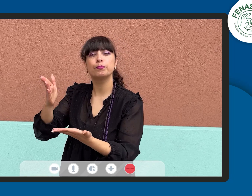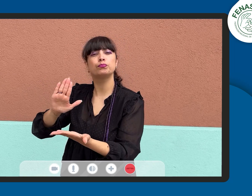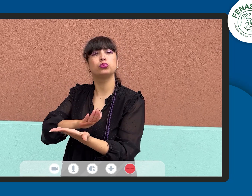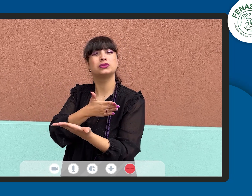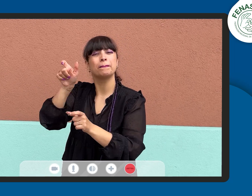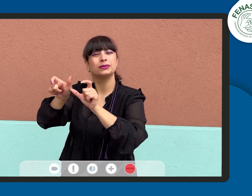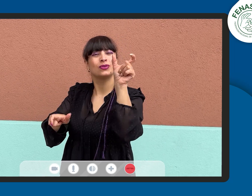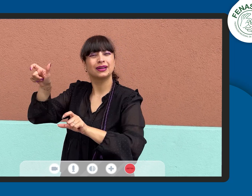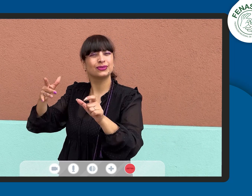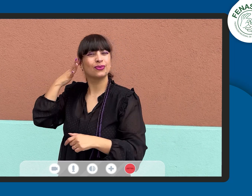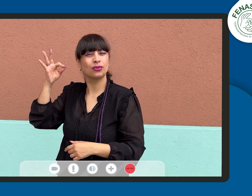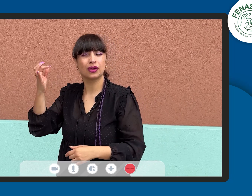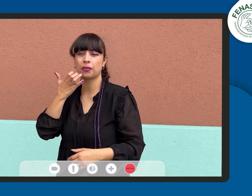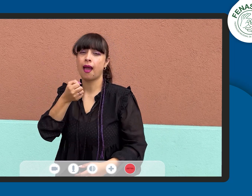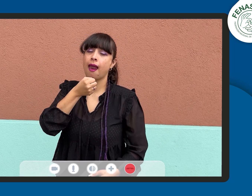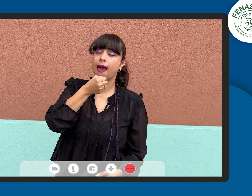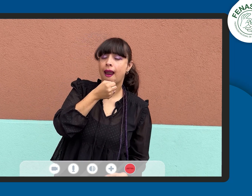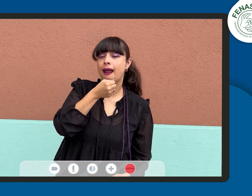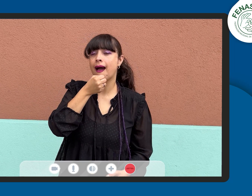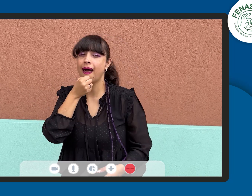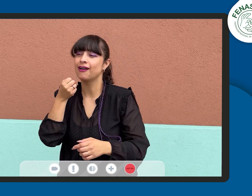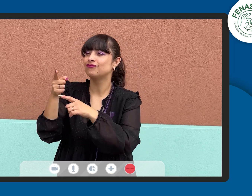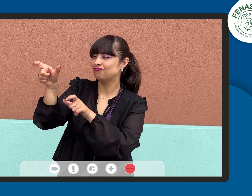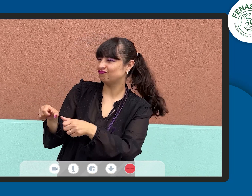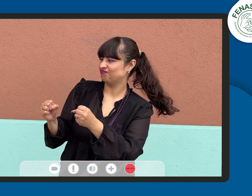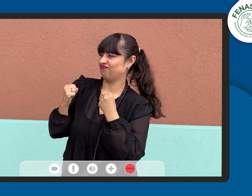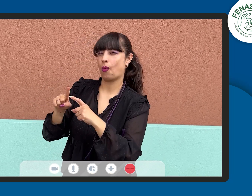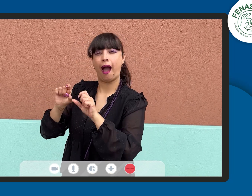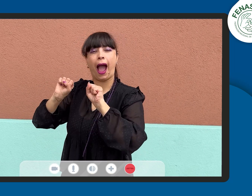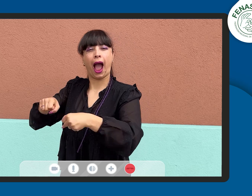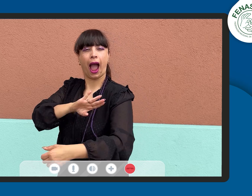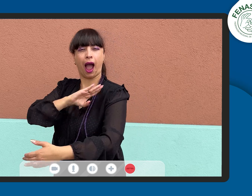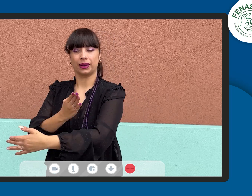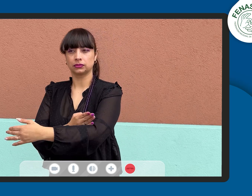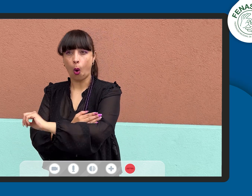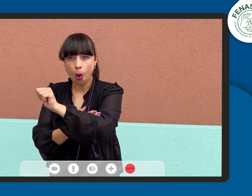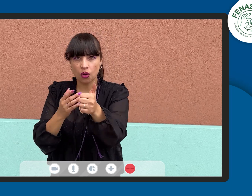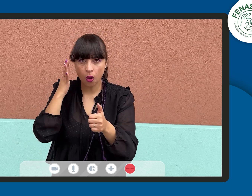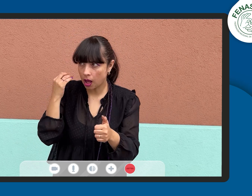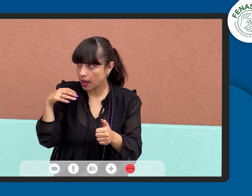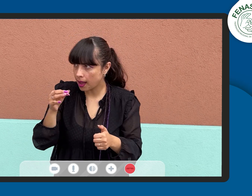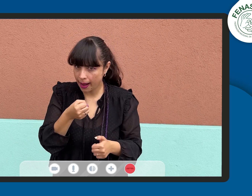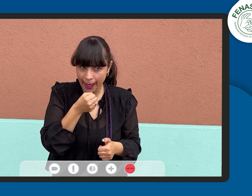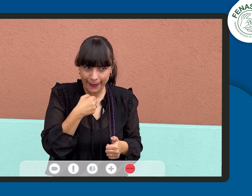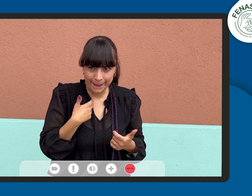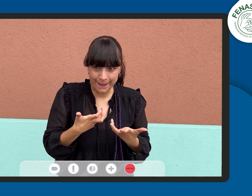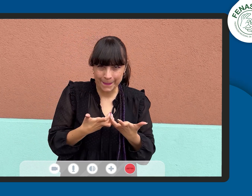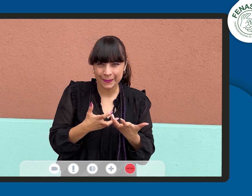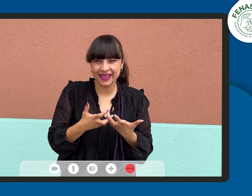Es similar a en la música las personas oyentes. Hay quienes tienen la capacidad para cantar y otros oyentes carecen